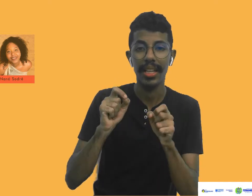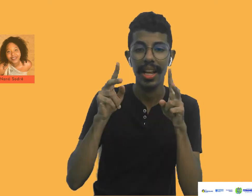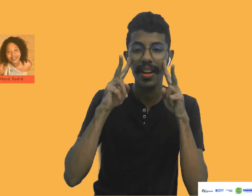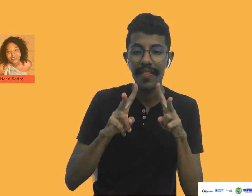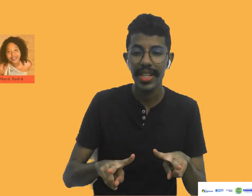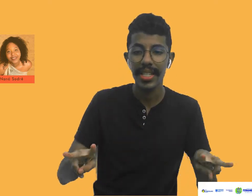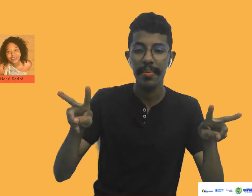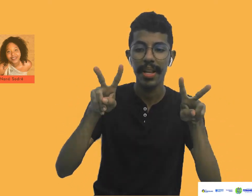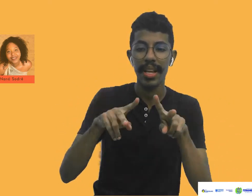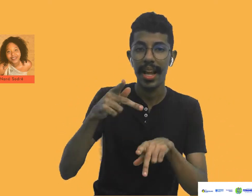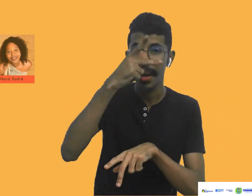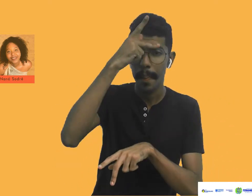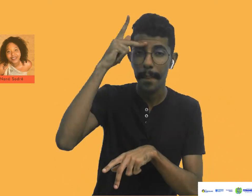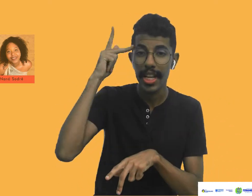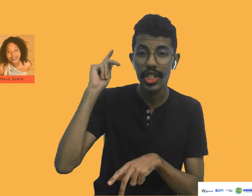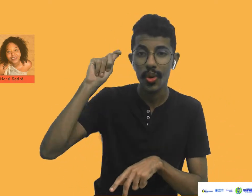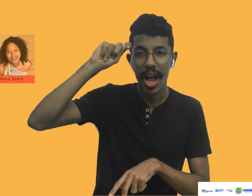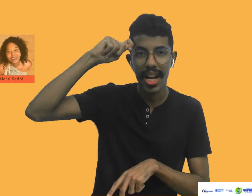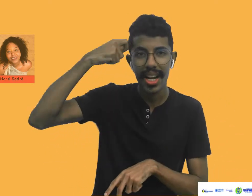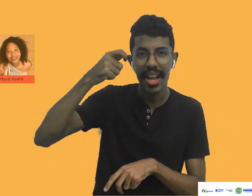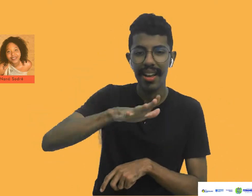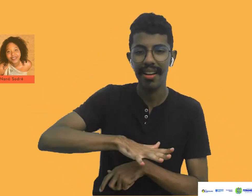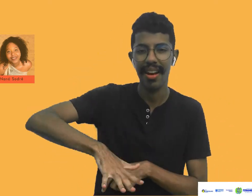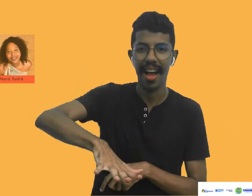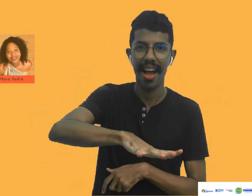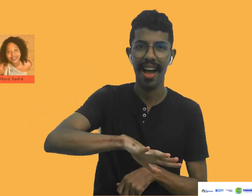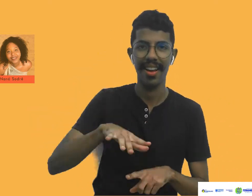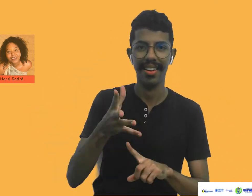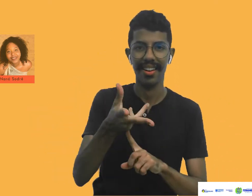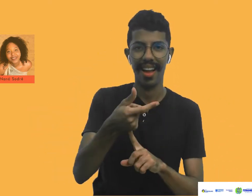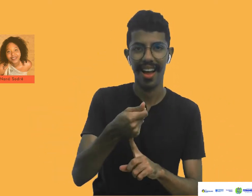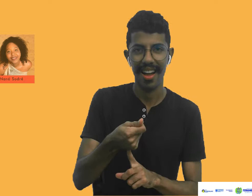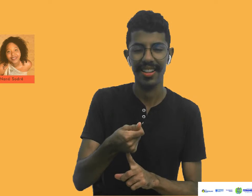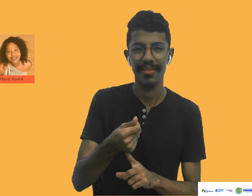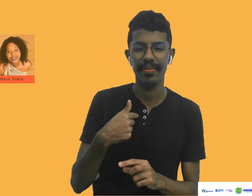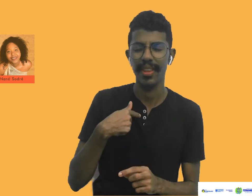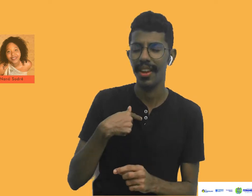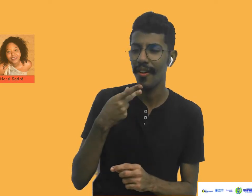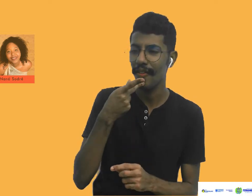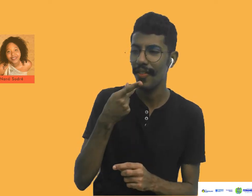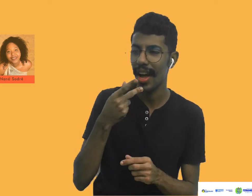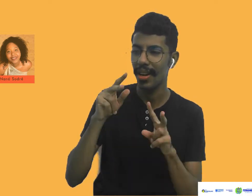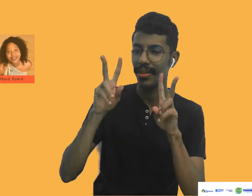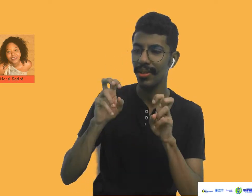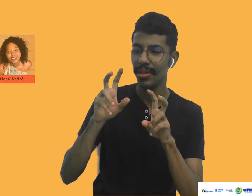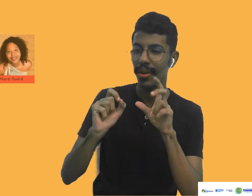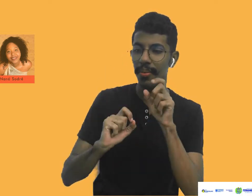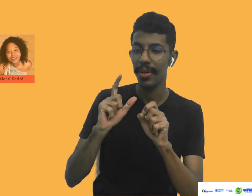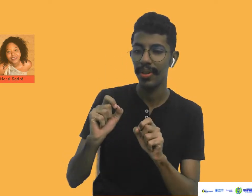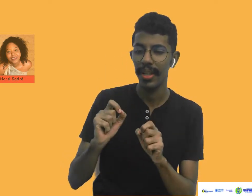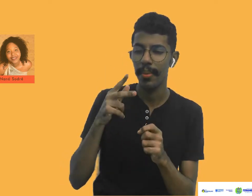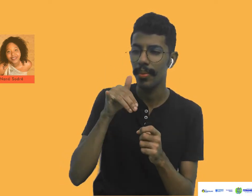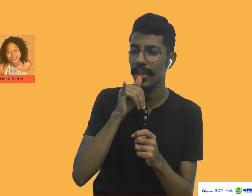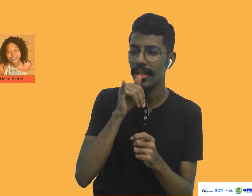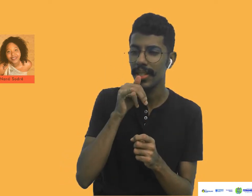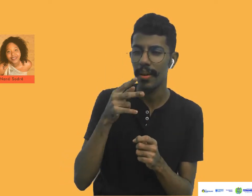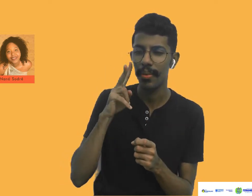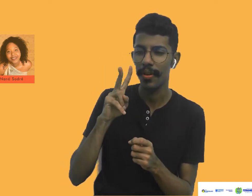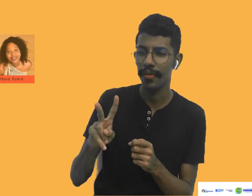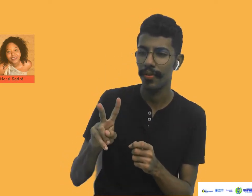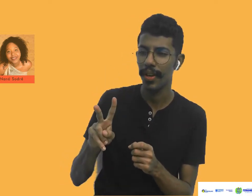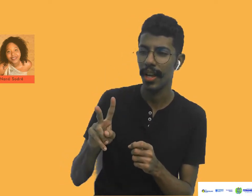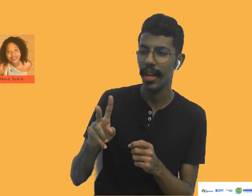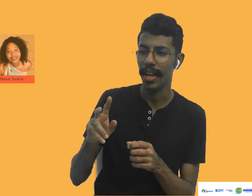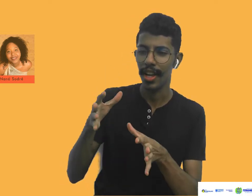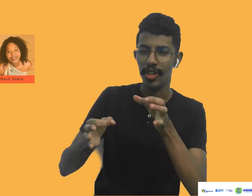falta de visibilidade negra nesses espaços mesmo. Por exemplo, eu falo dessa questão de assistir esse julgamento, que